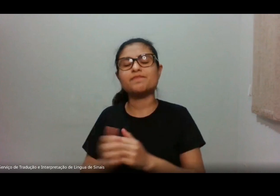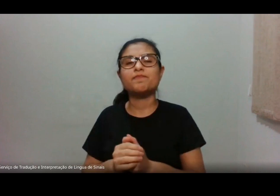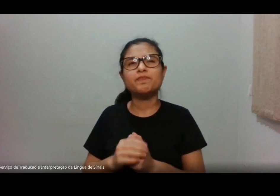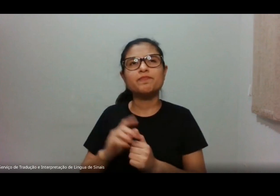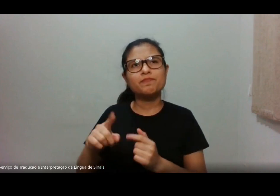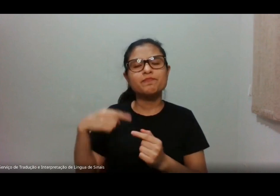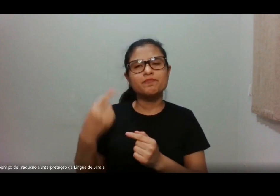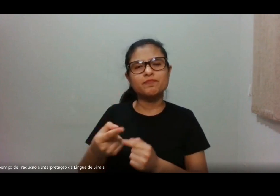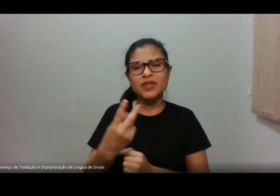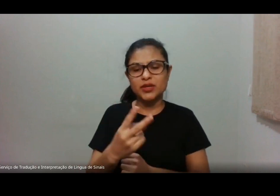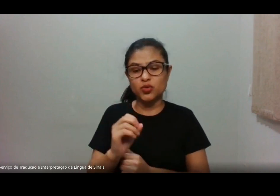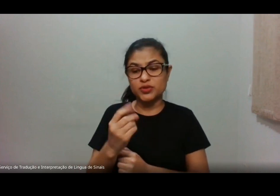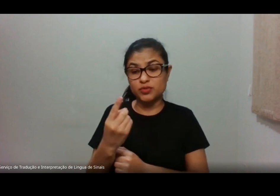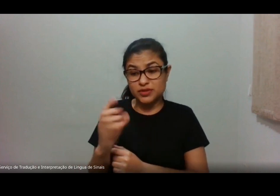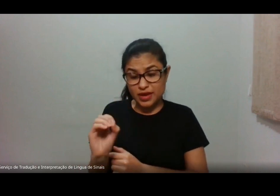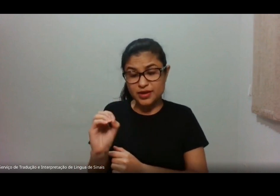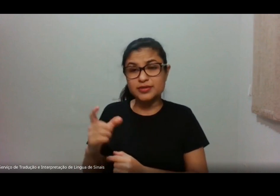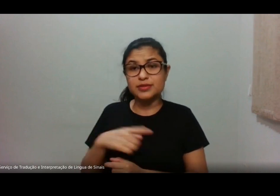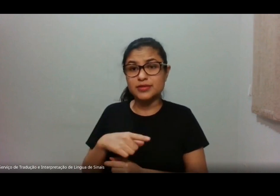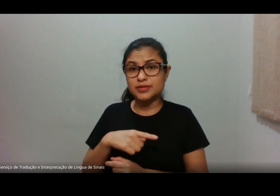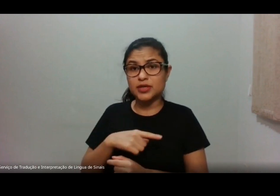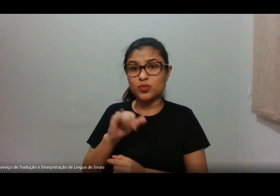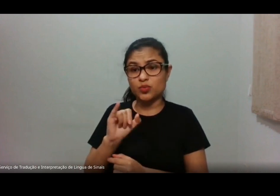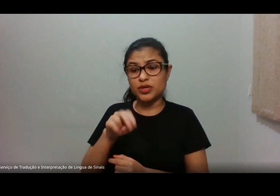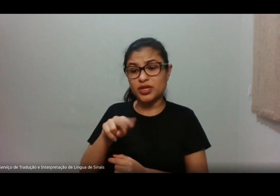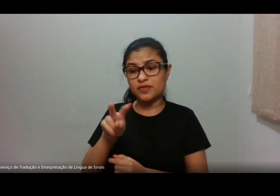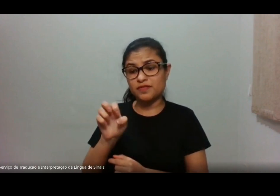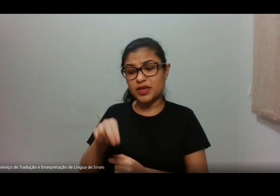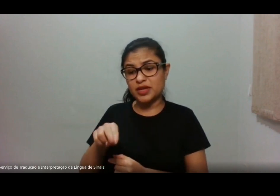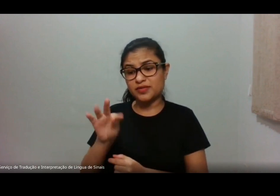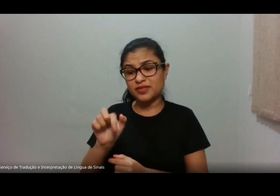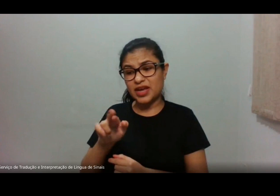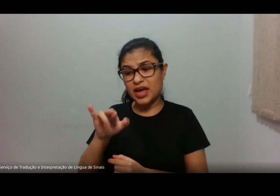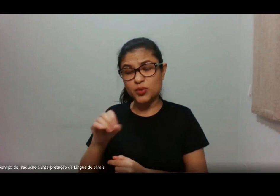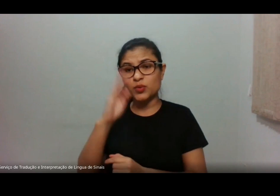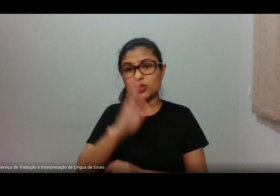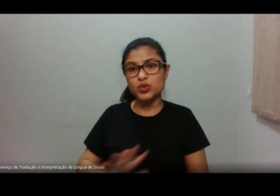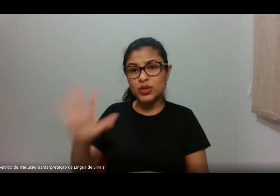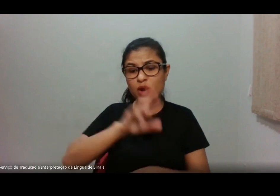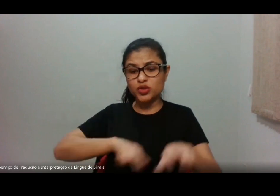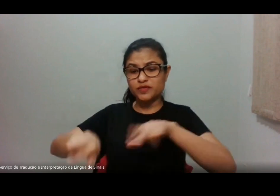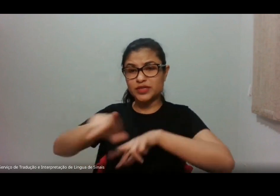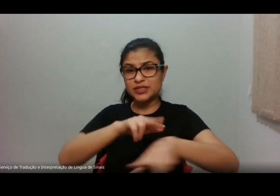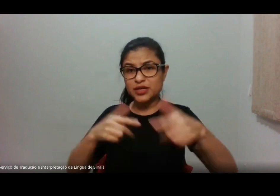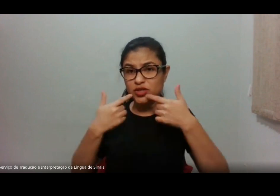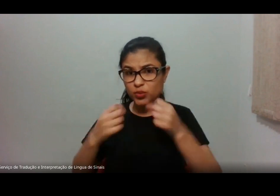Depois, mais recentemente, em 2010, a gente tem o Inventário Nacional da Diversidade